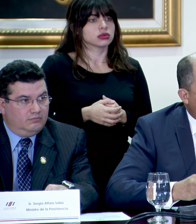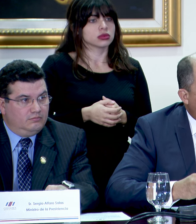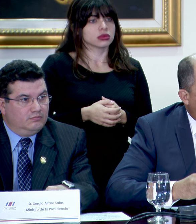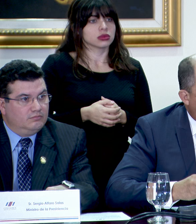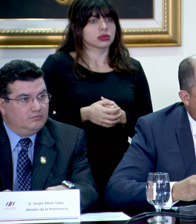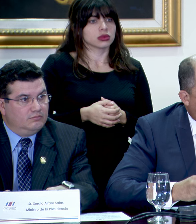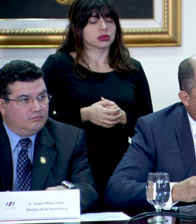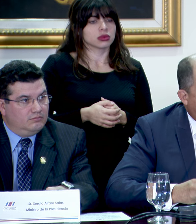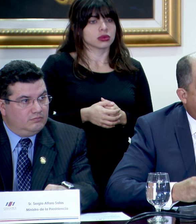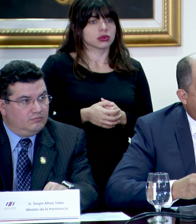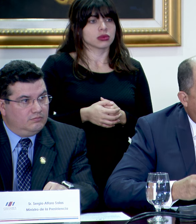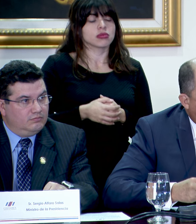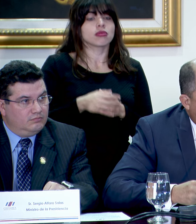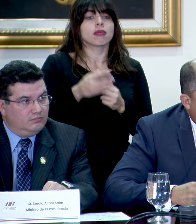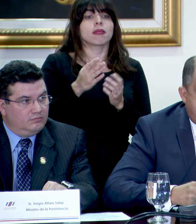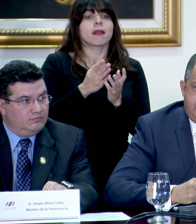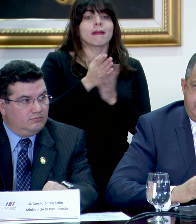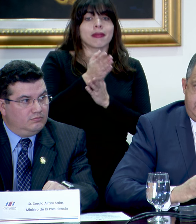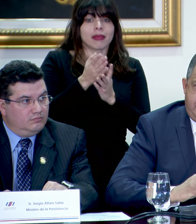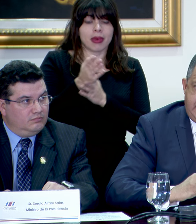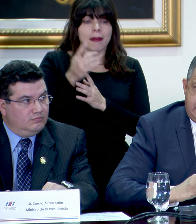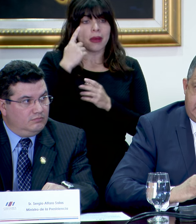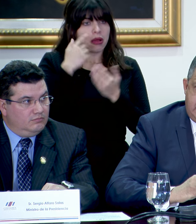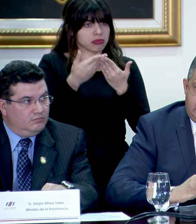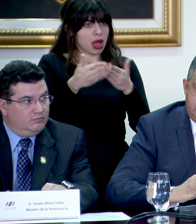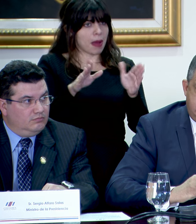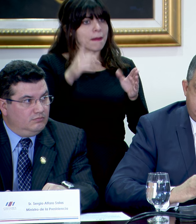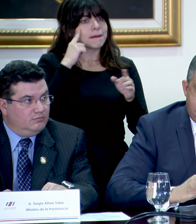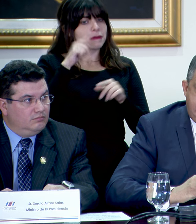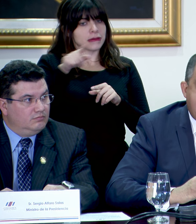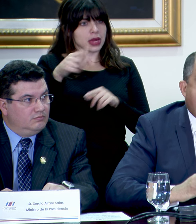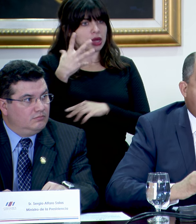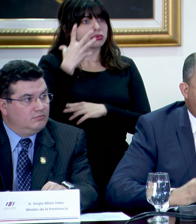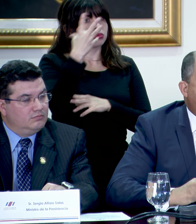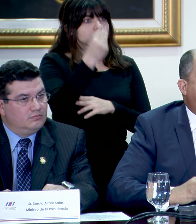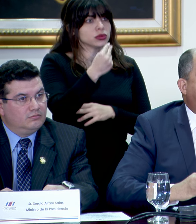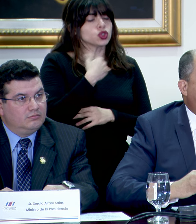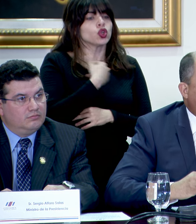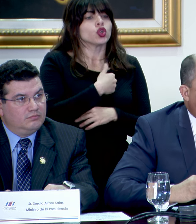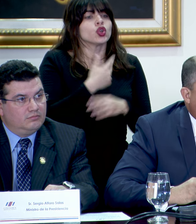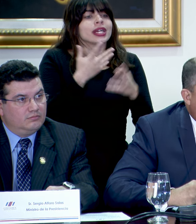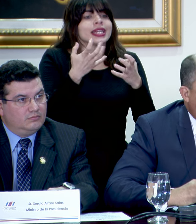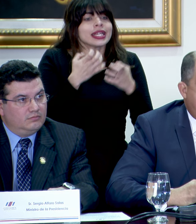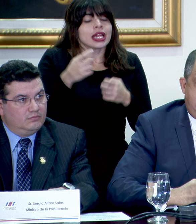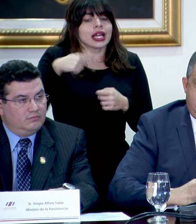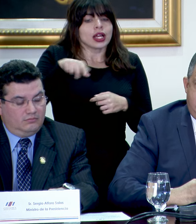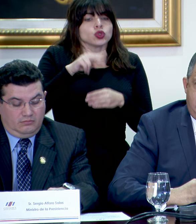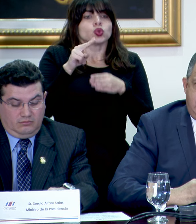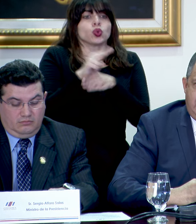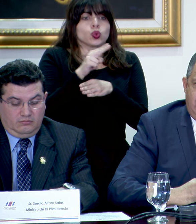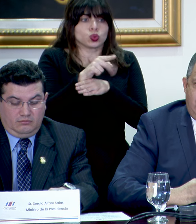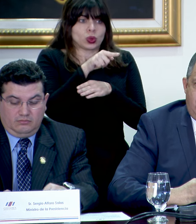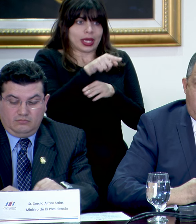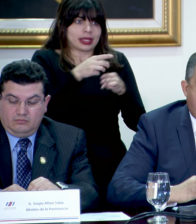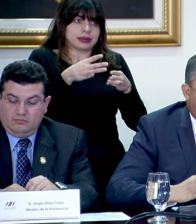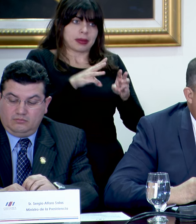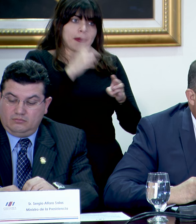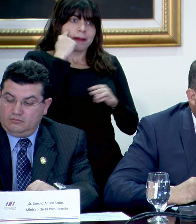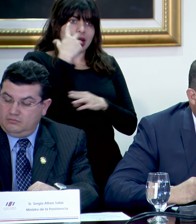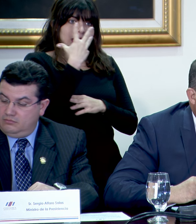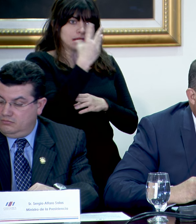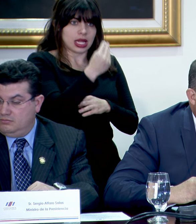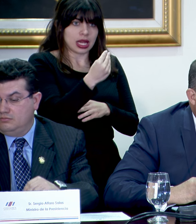Están las vías abiertas para ese traslado. Queremos que sean utilizadas con